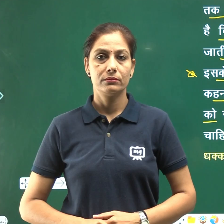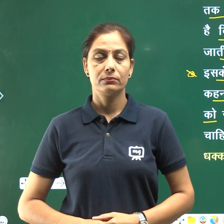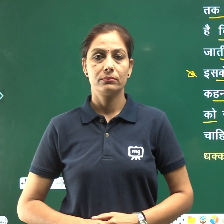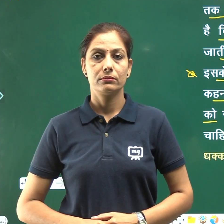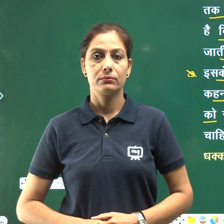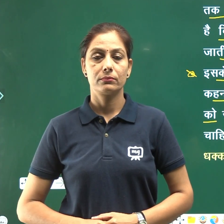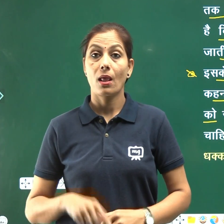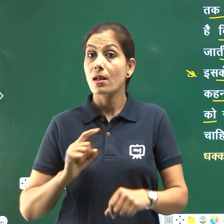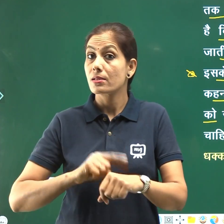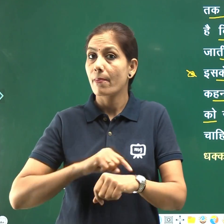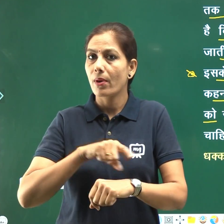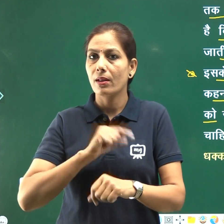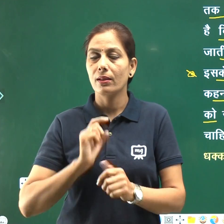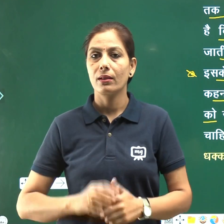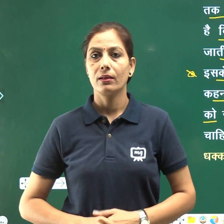समय रहते